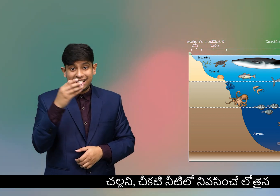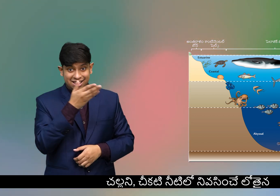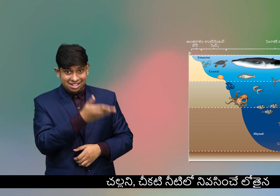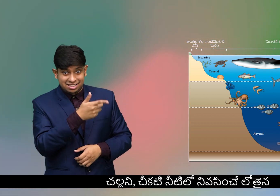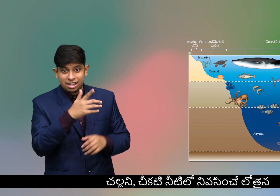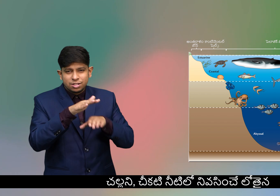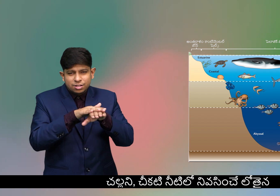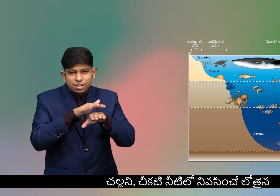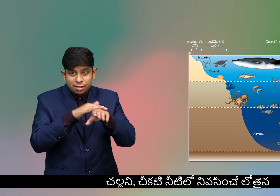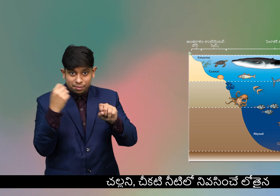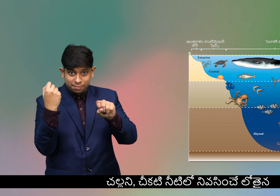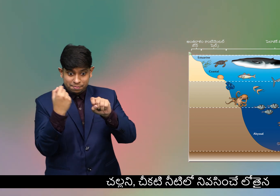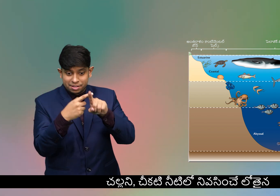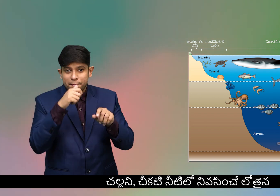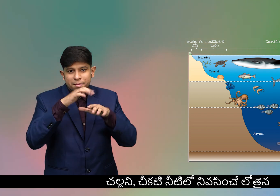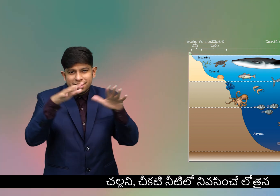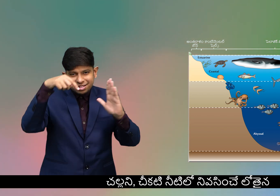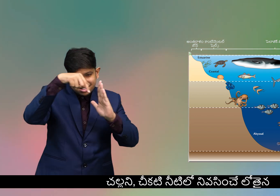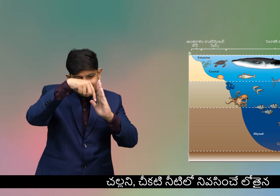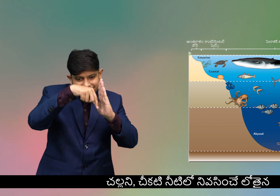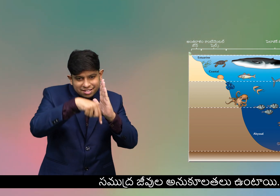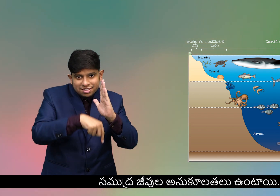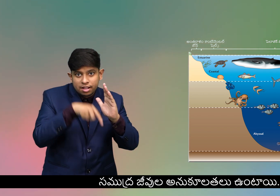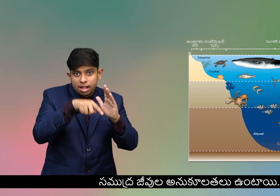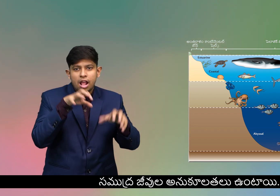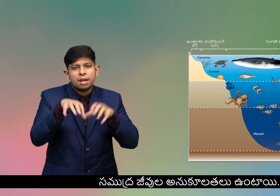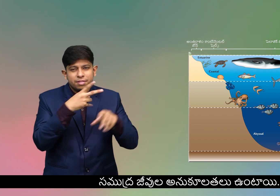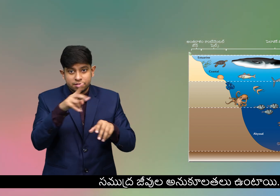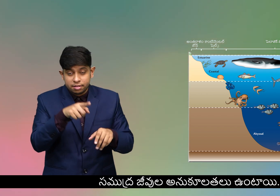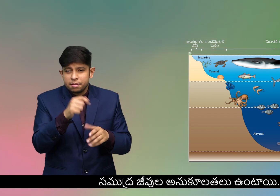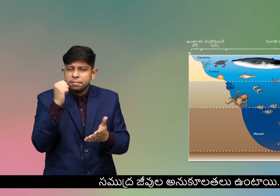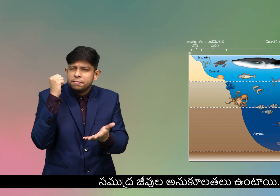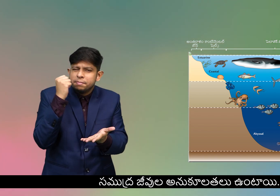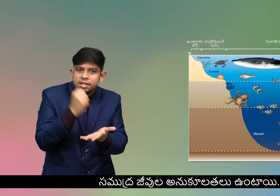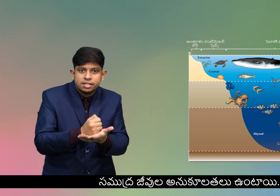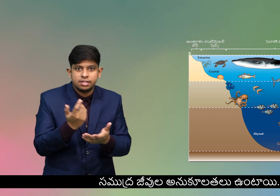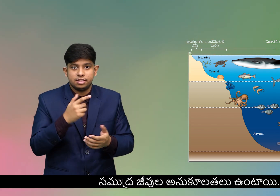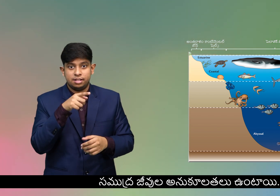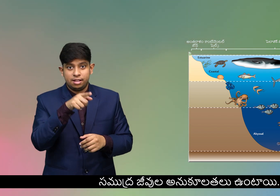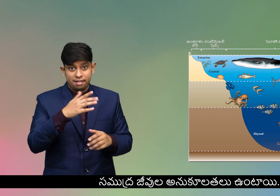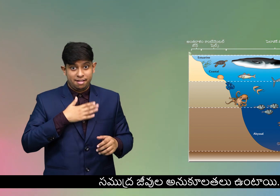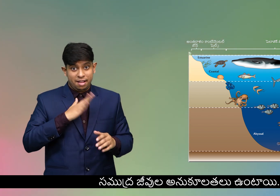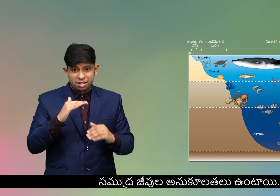చల్లని చీకటి నీటిలో నివసించే లోతైన సముద్రజీవుల అనుకూలతలు ఉంటాయి.